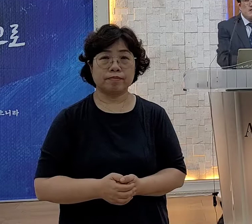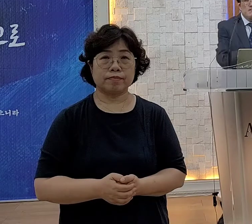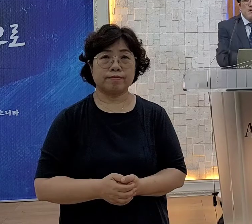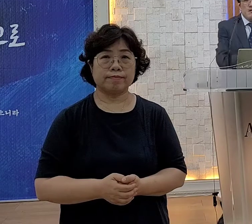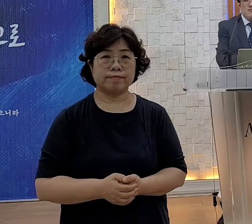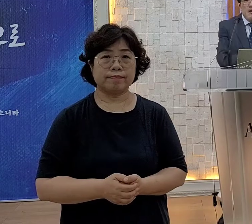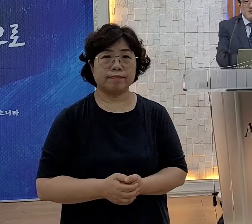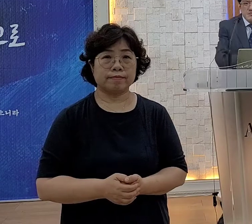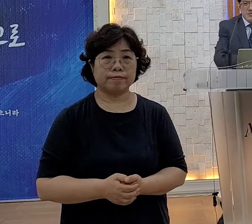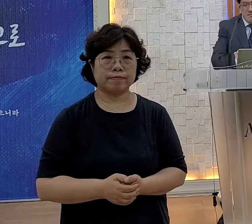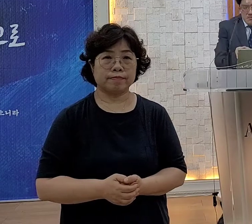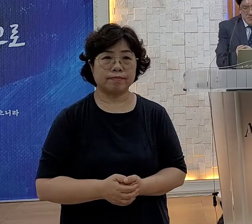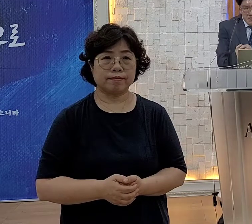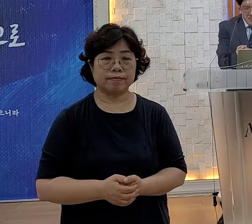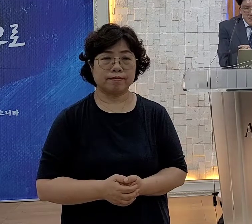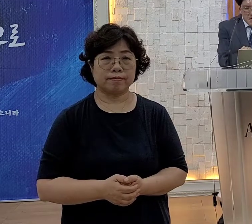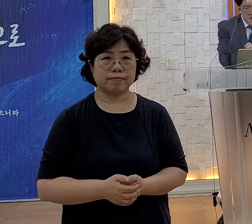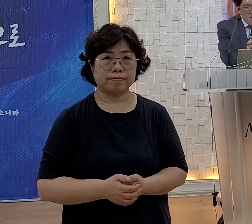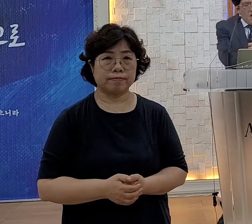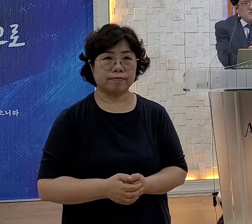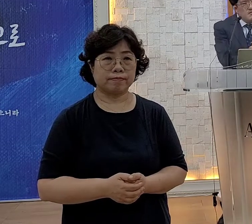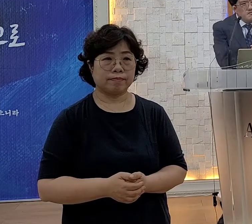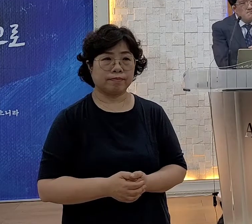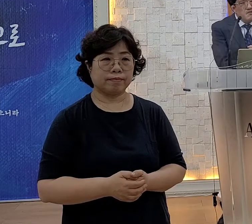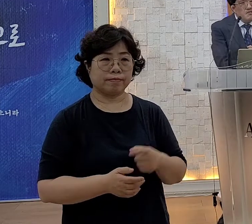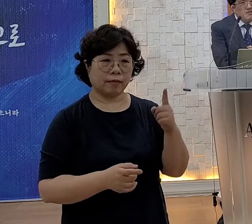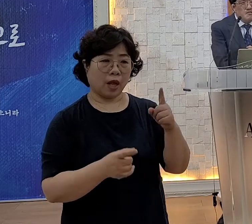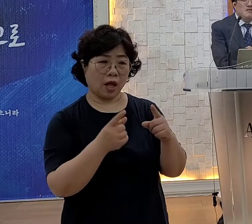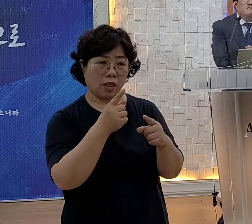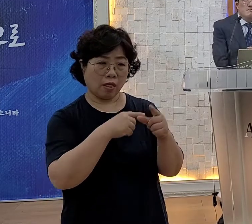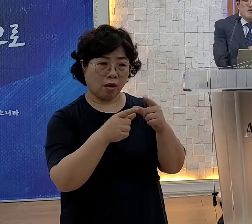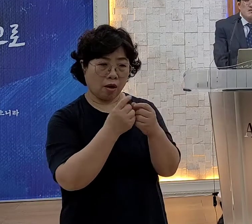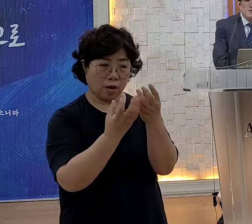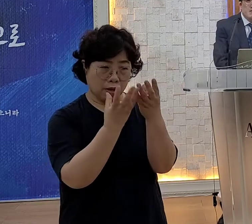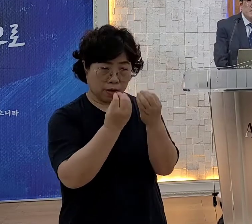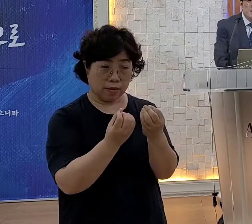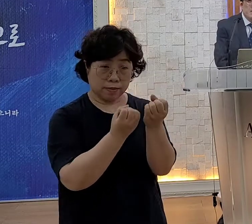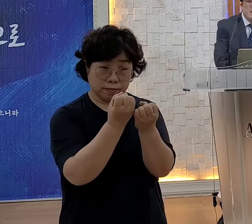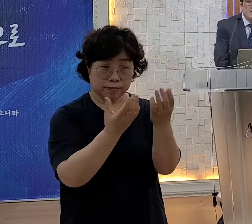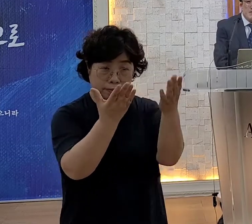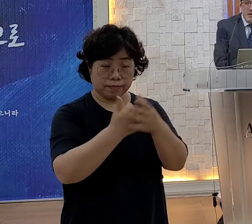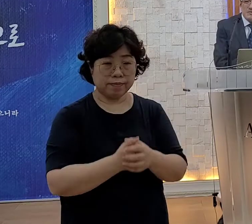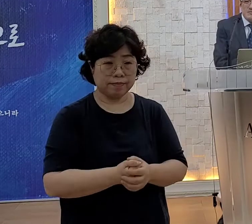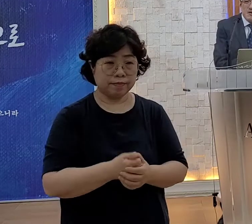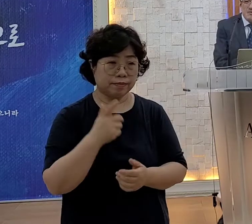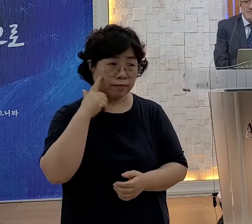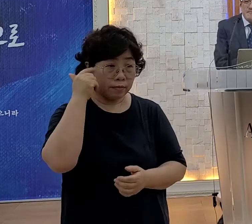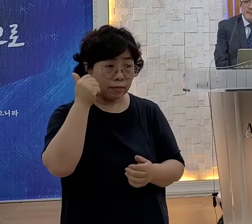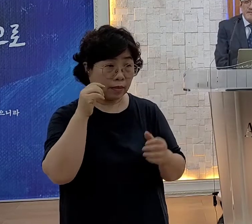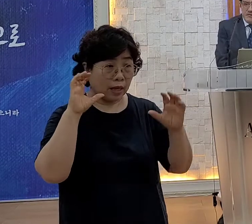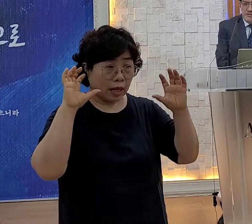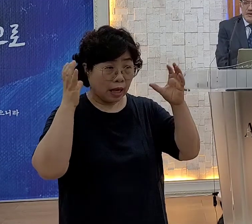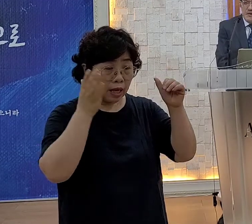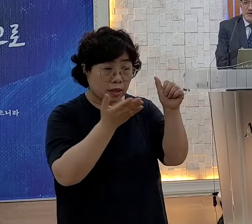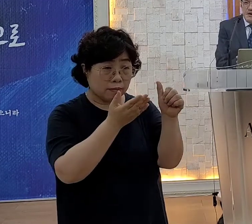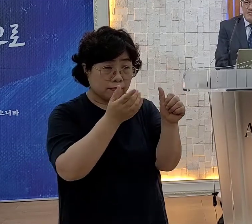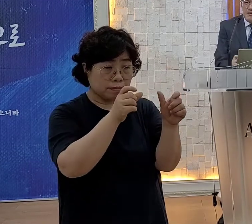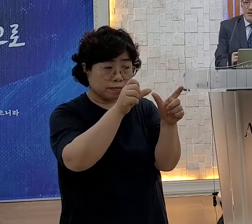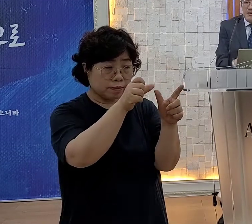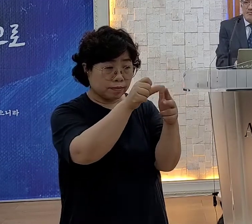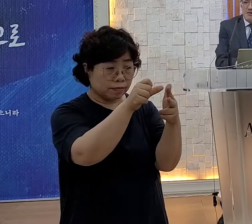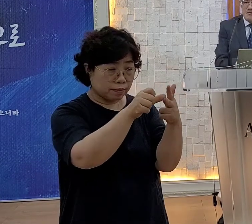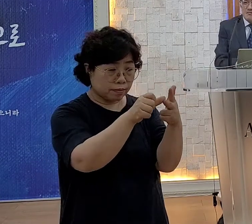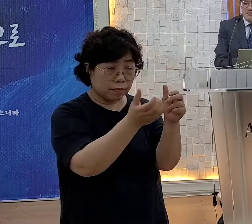제가 하나 말씀을 드리고 싶어요. 제가 아이들을 키우면서 이제는 우리 아이들이 이제 뭐 다 자랐지만 어릴 때